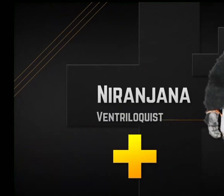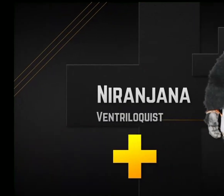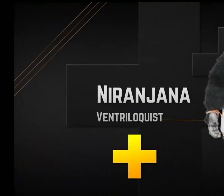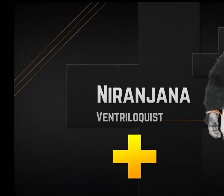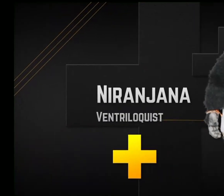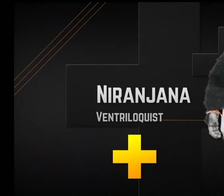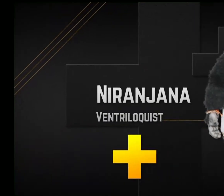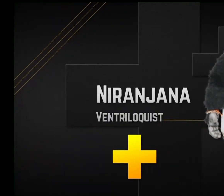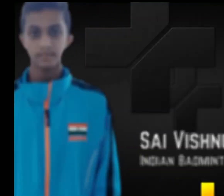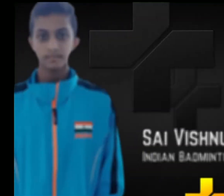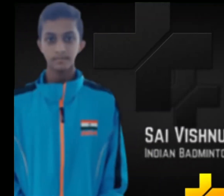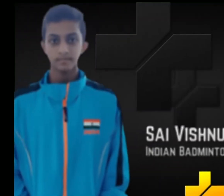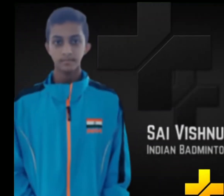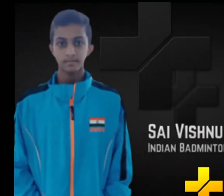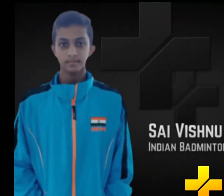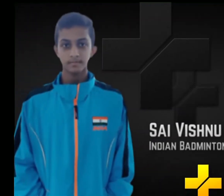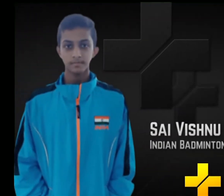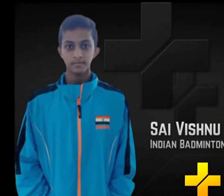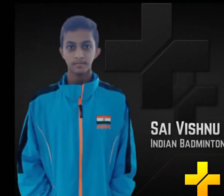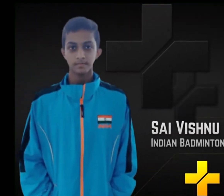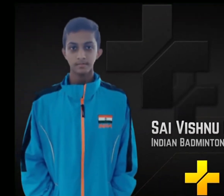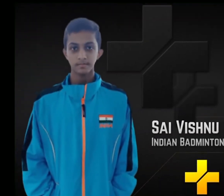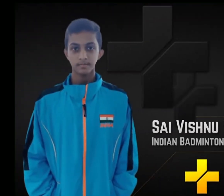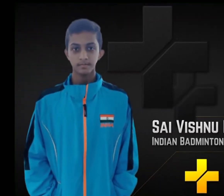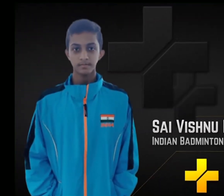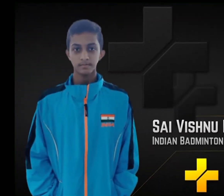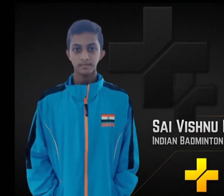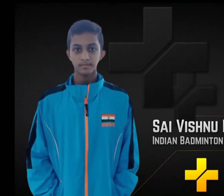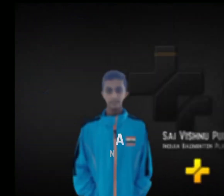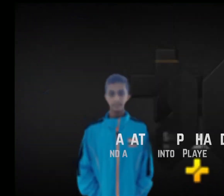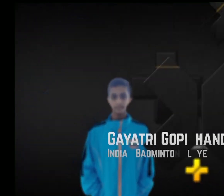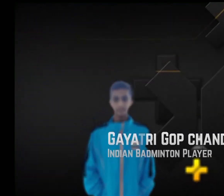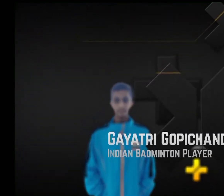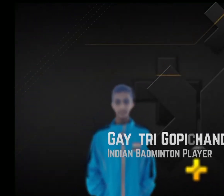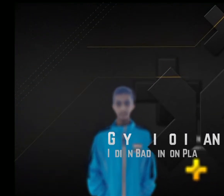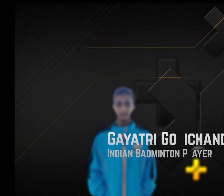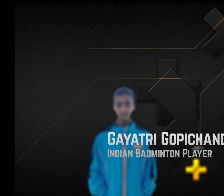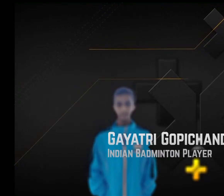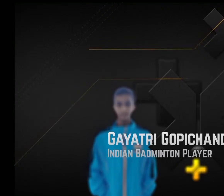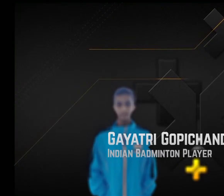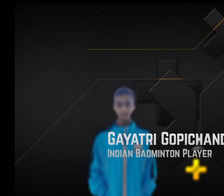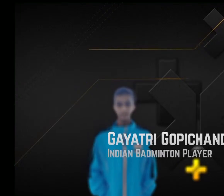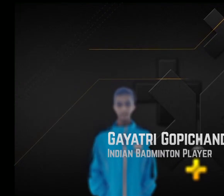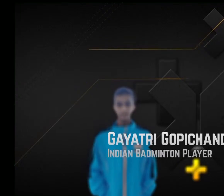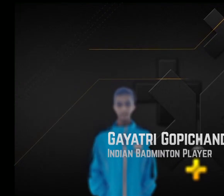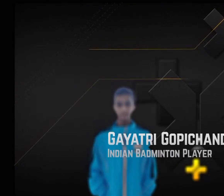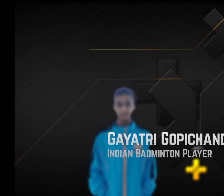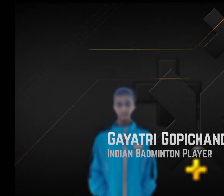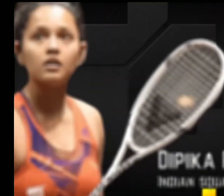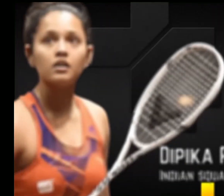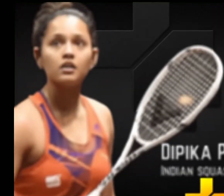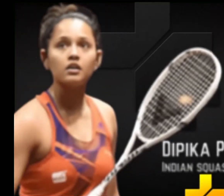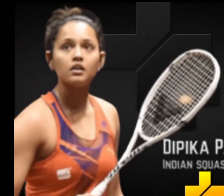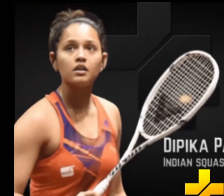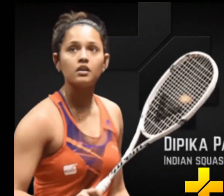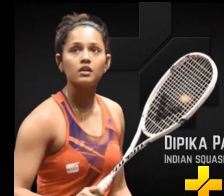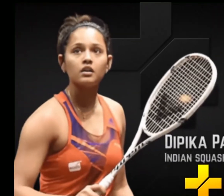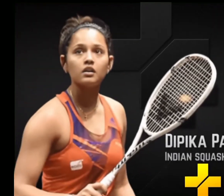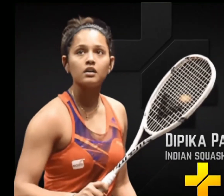बने हम, अपना रास्ता स्वयं चुने। कोई मन